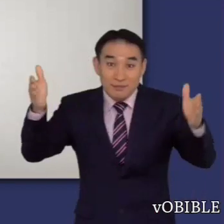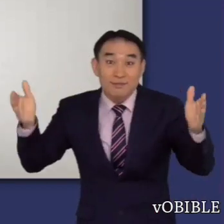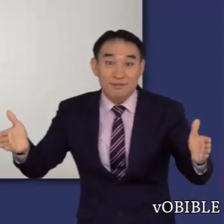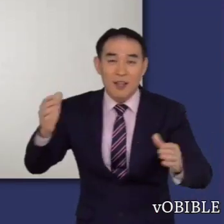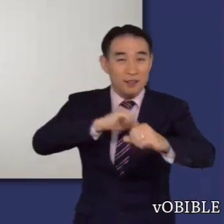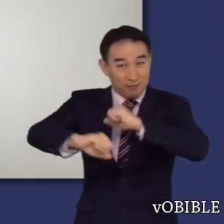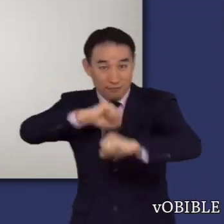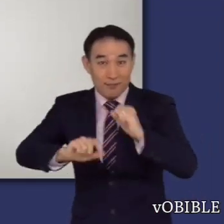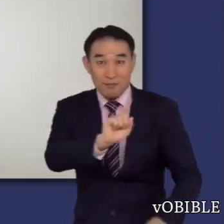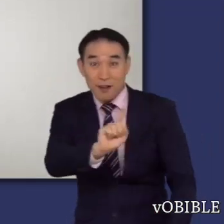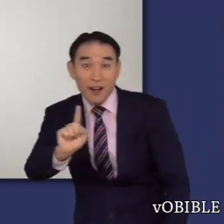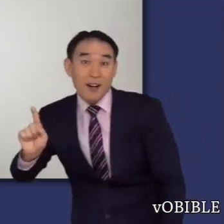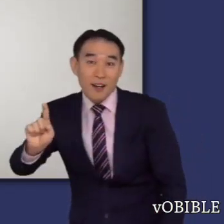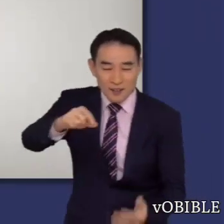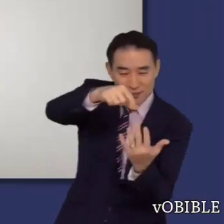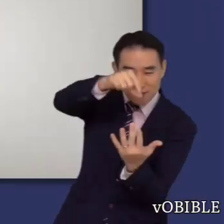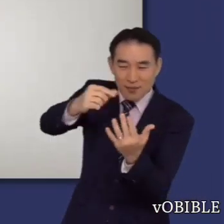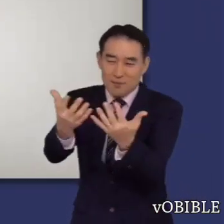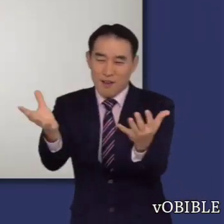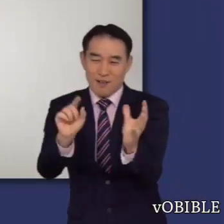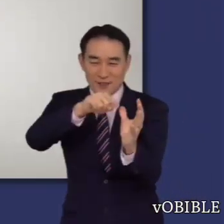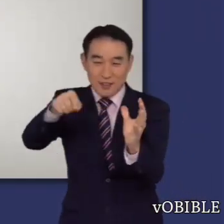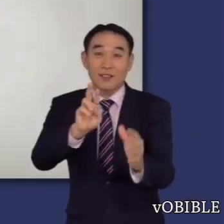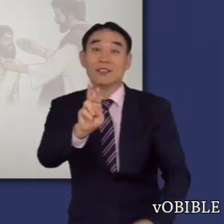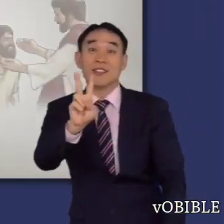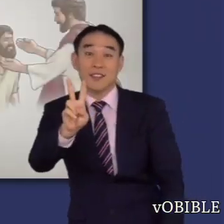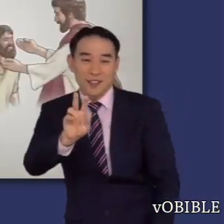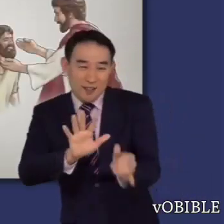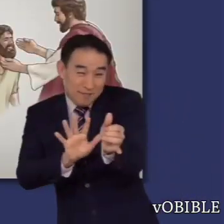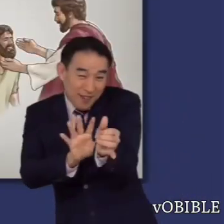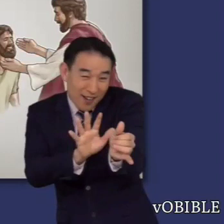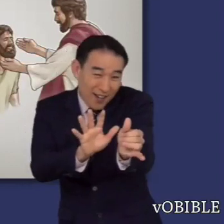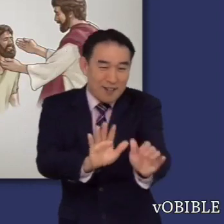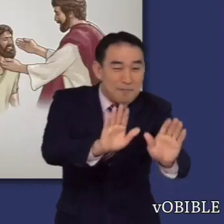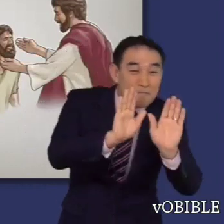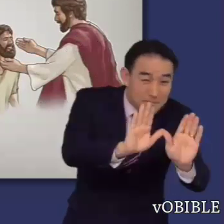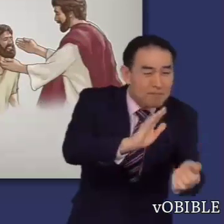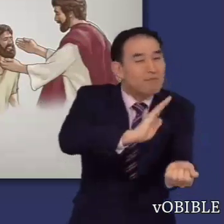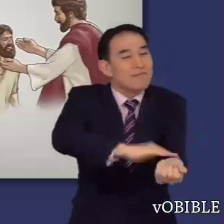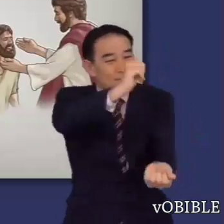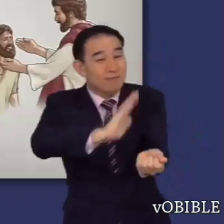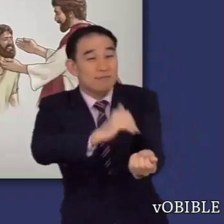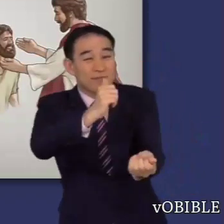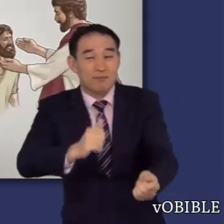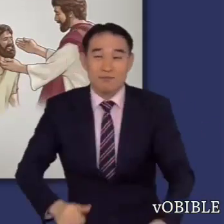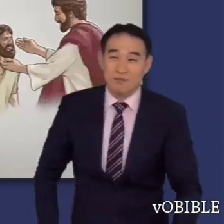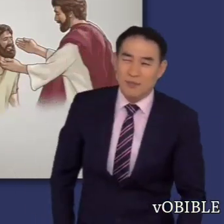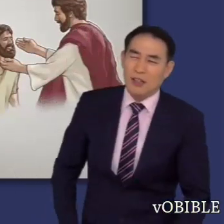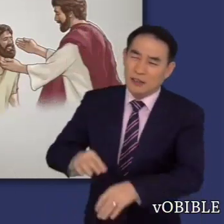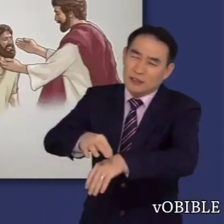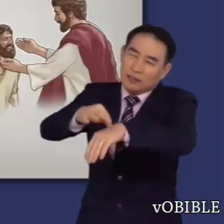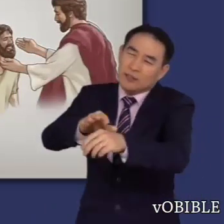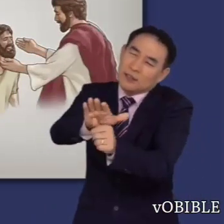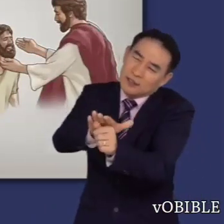这几章的内容也包括耶稣拣选12使徒，施行许多奇迹，以及关怀需要